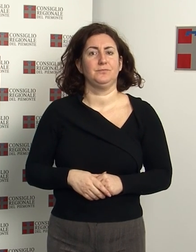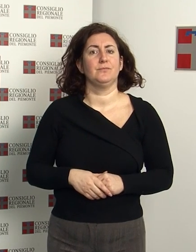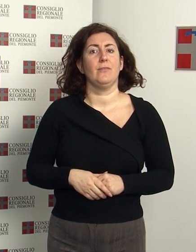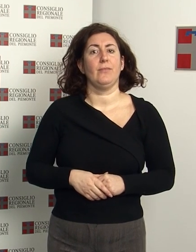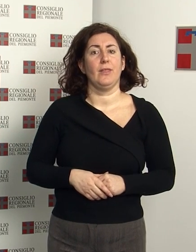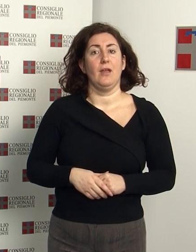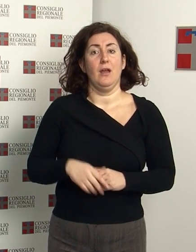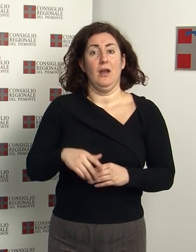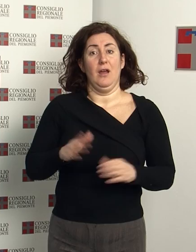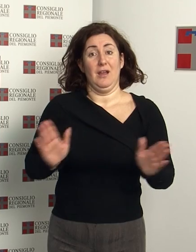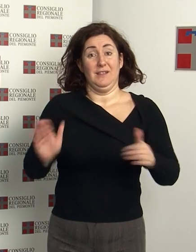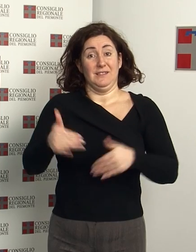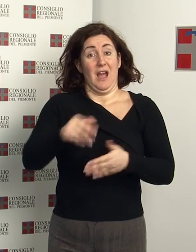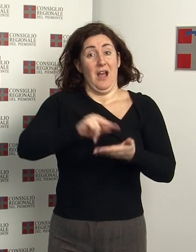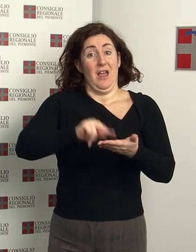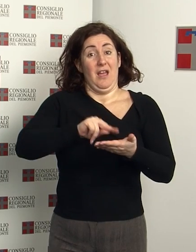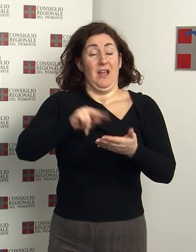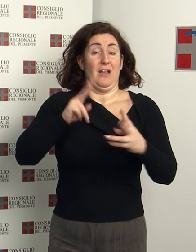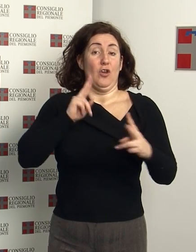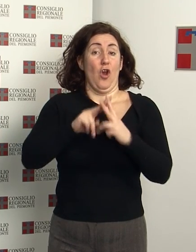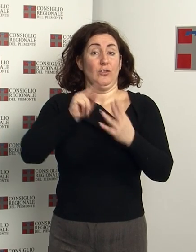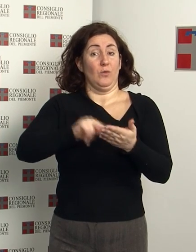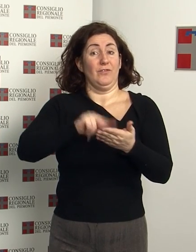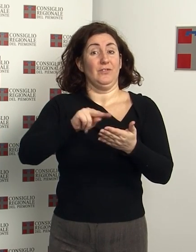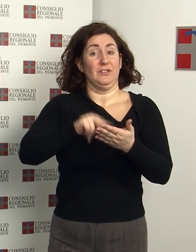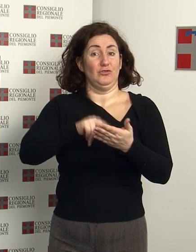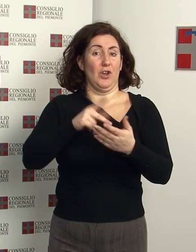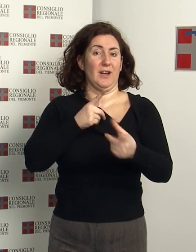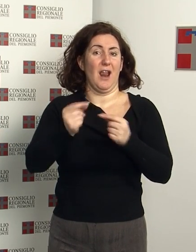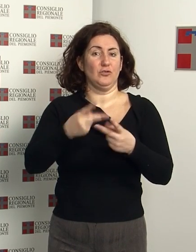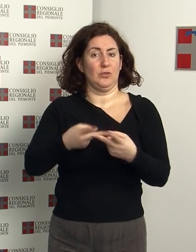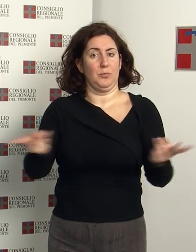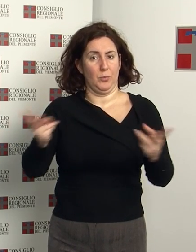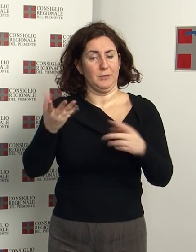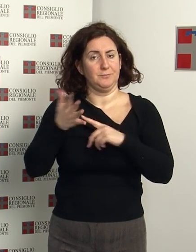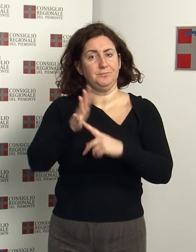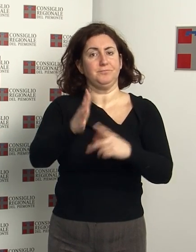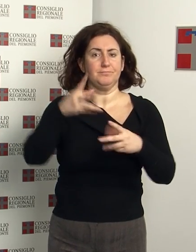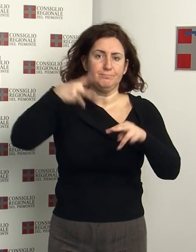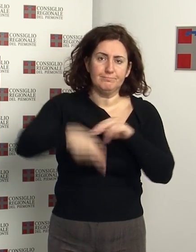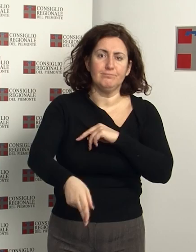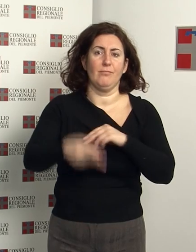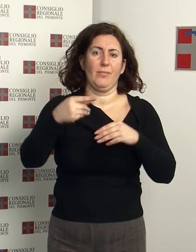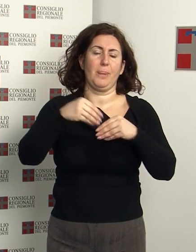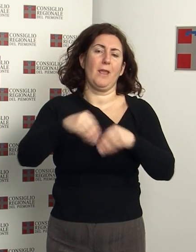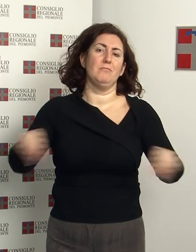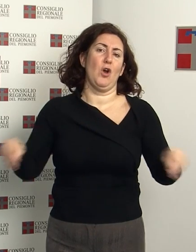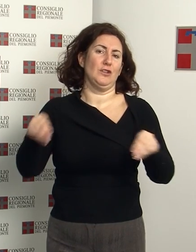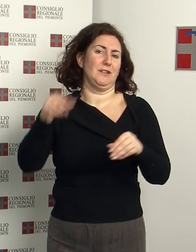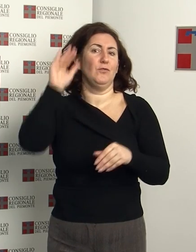nella sala incontri dell'ufficio relazioni con il pubblico la mostra un futuro per il museo ferroviario piemontese tecnica e passione al